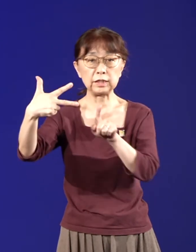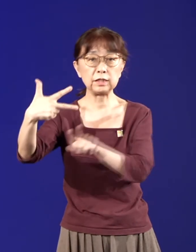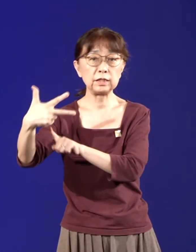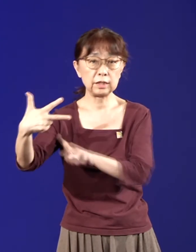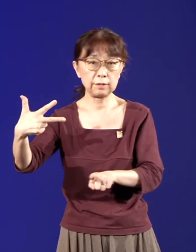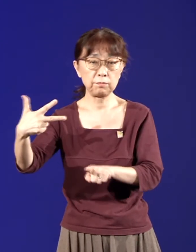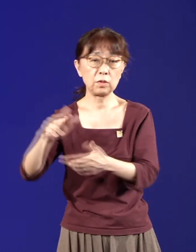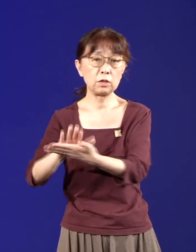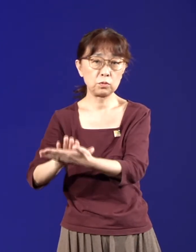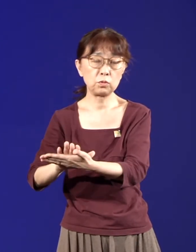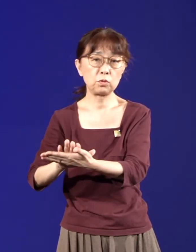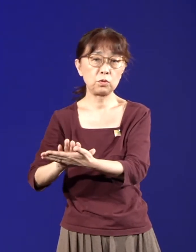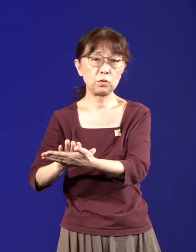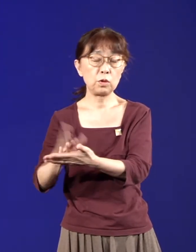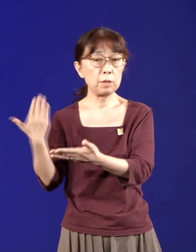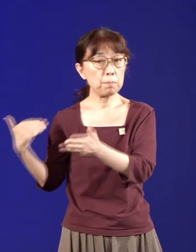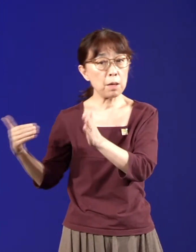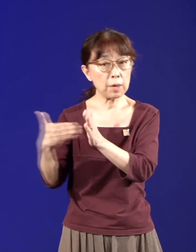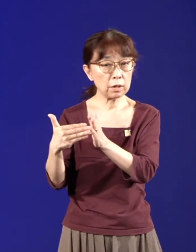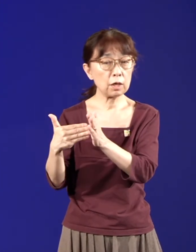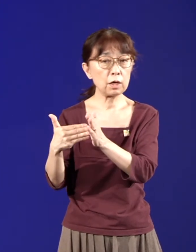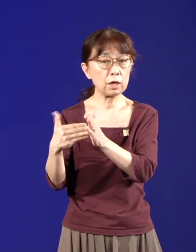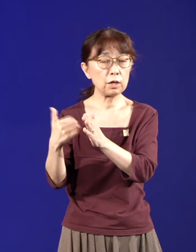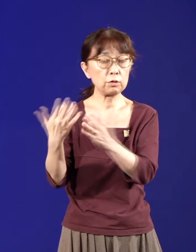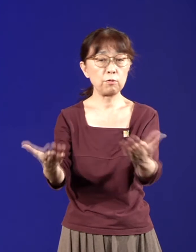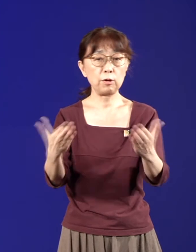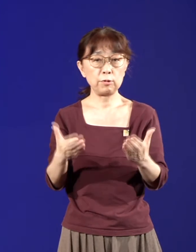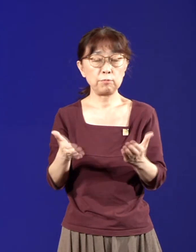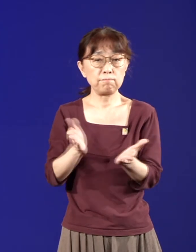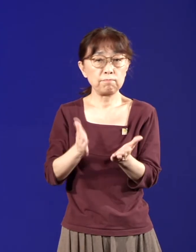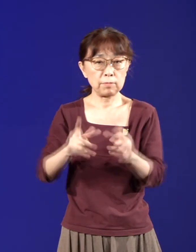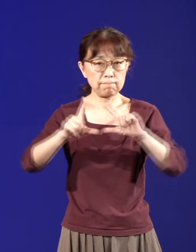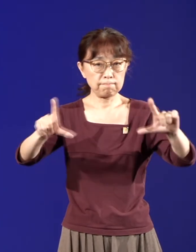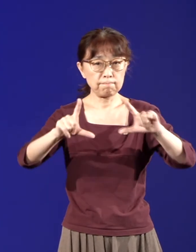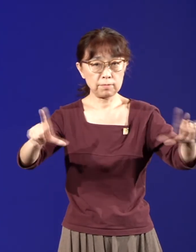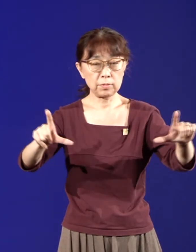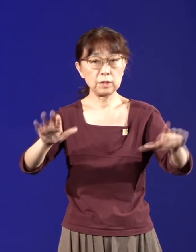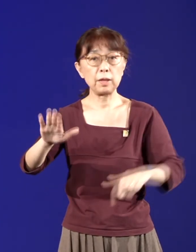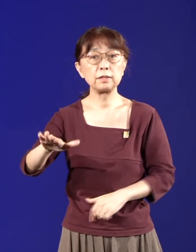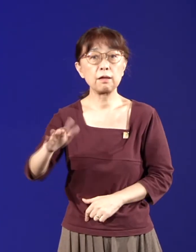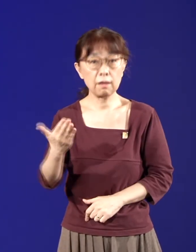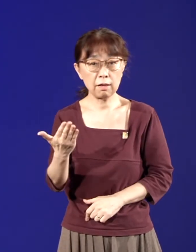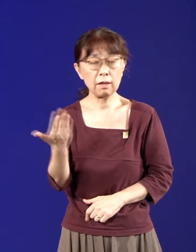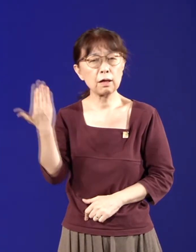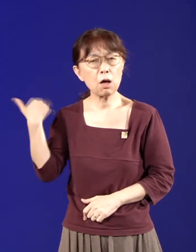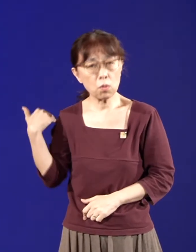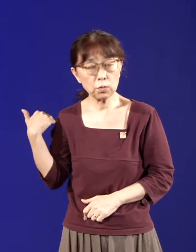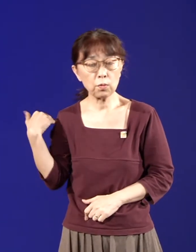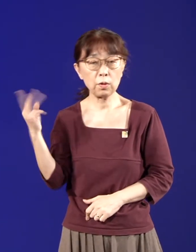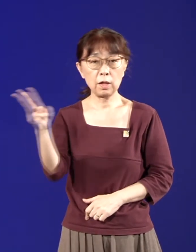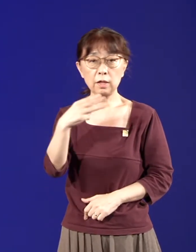ております。これまでの記者会見でもお伝えをしてまいりましたけれども、過去の第3